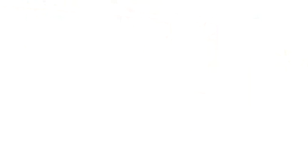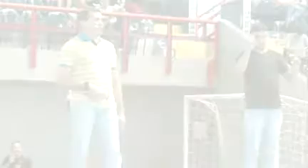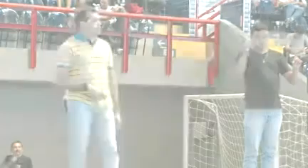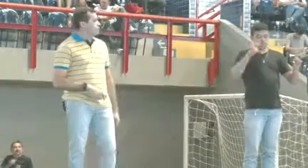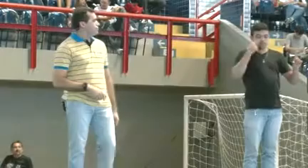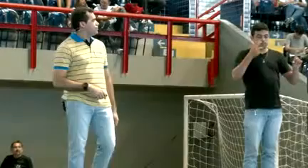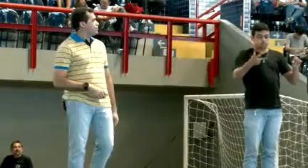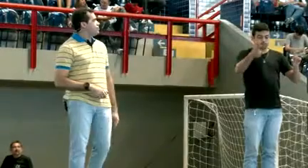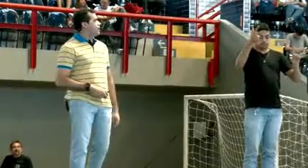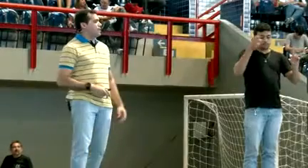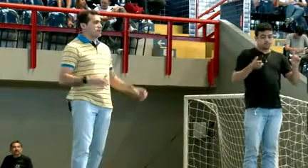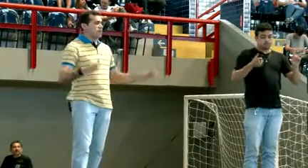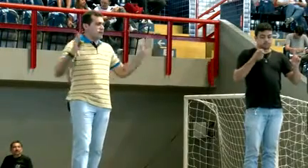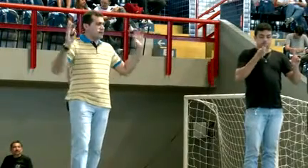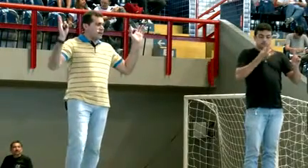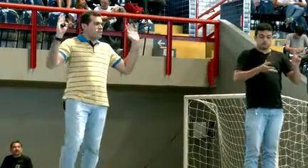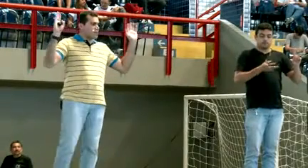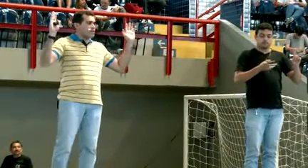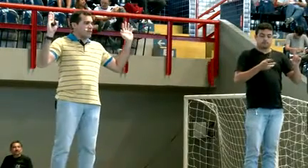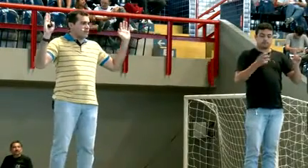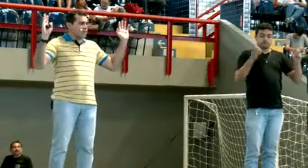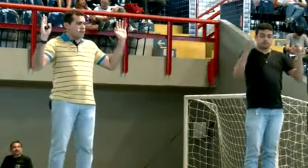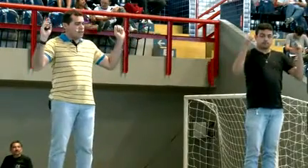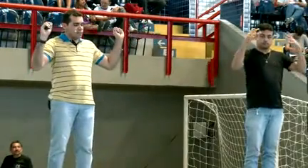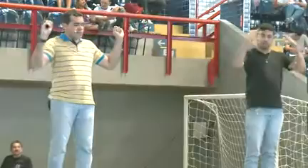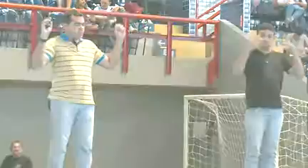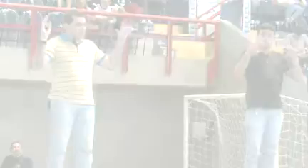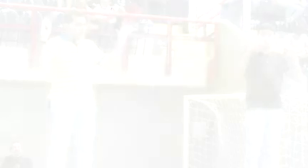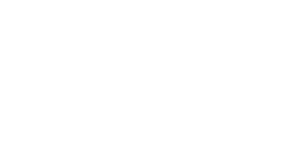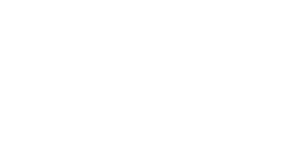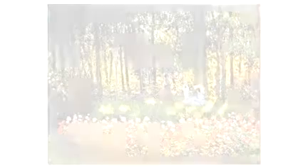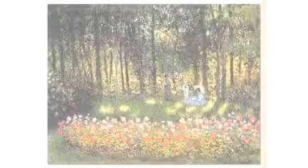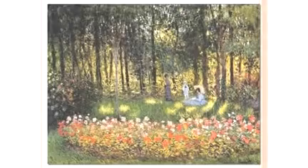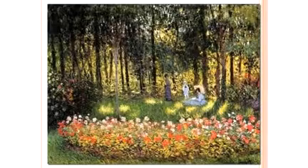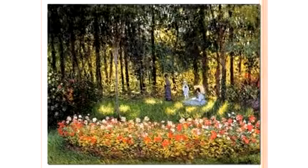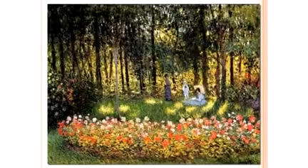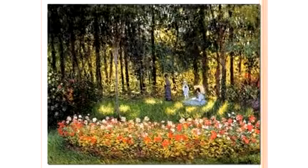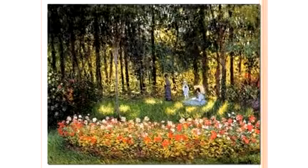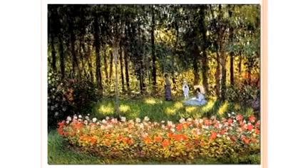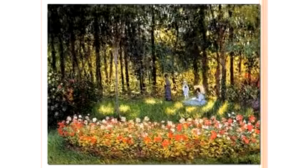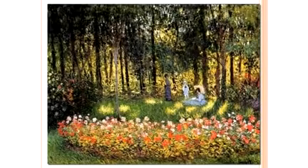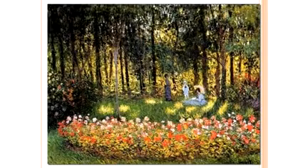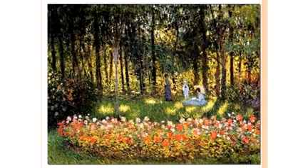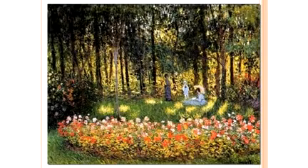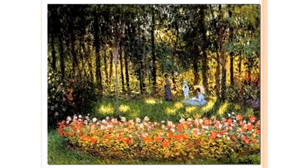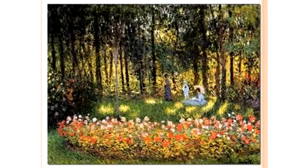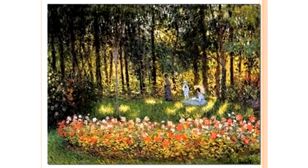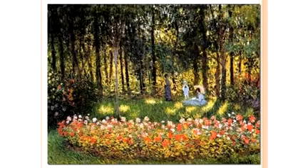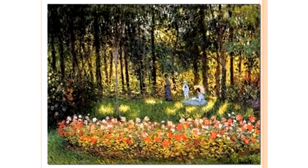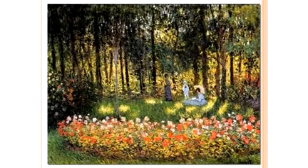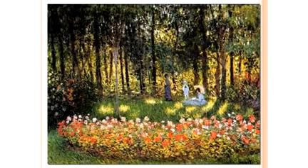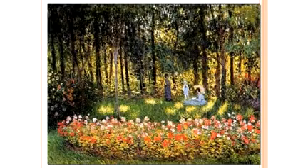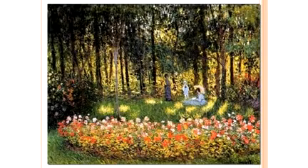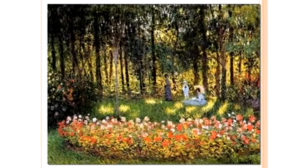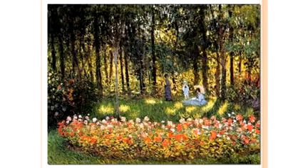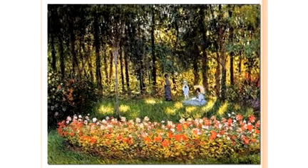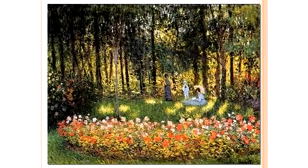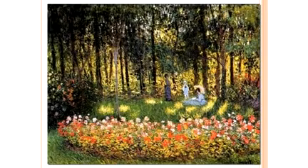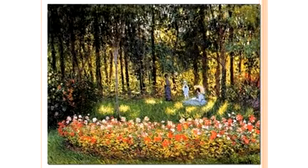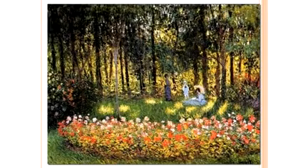dá para ver bem, apesar da claridade a gente consegue ver bem, né? Mais escuro, melhor. O impressionismo, ele